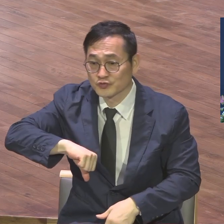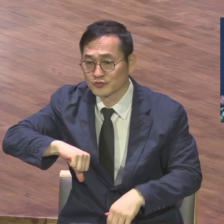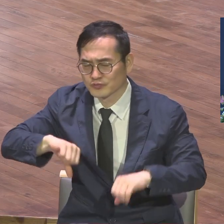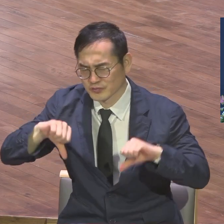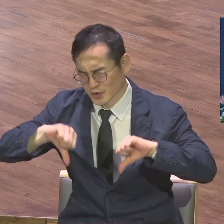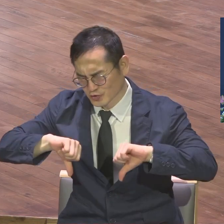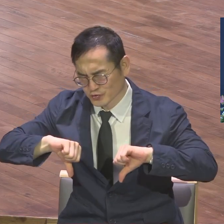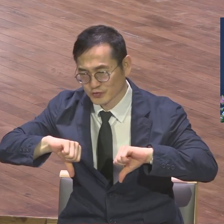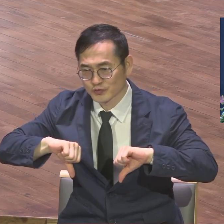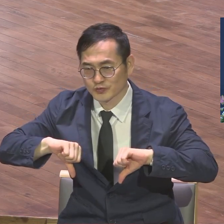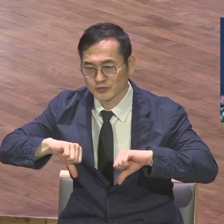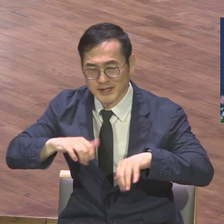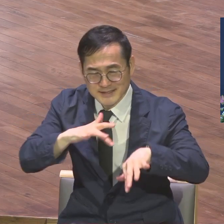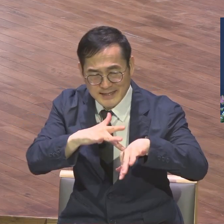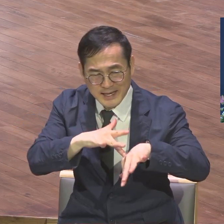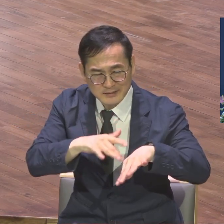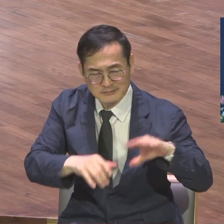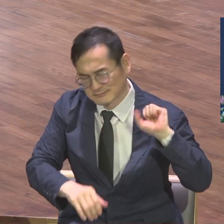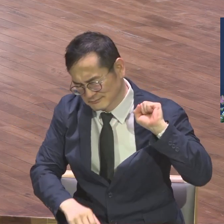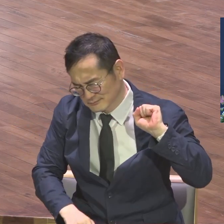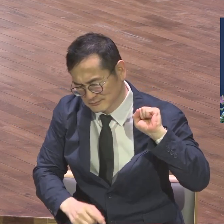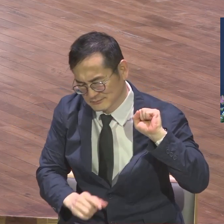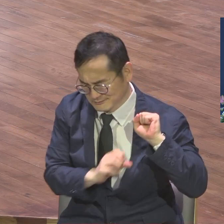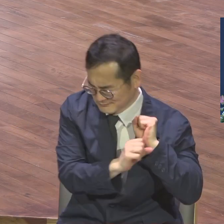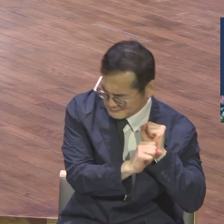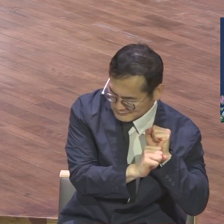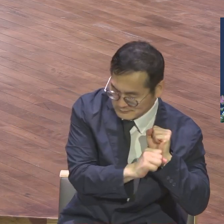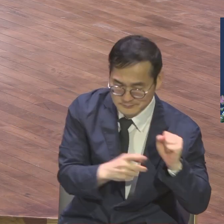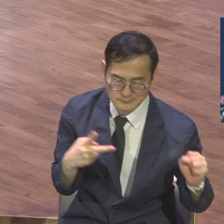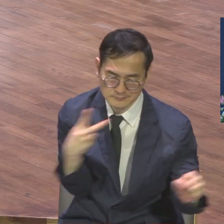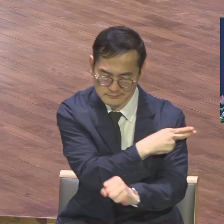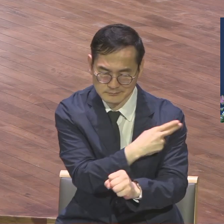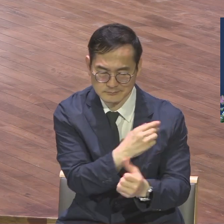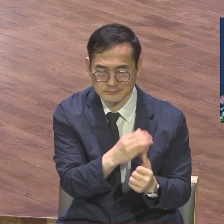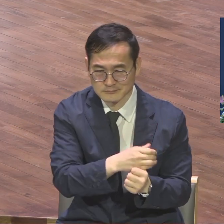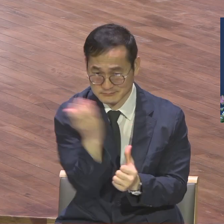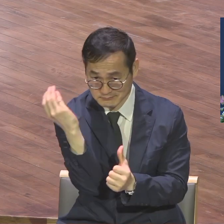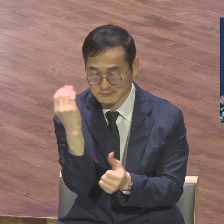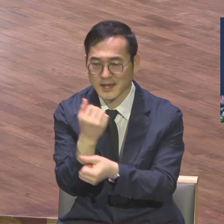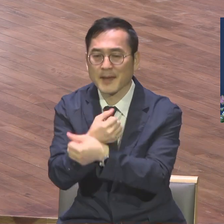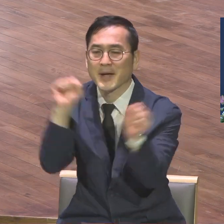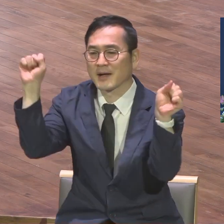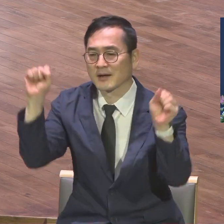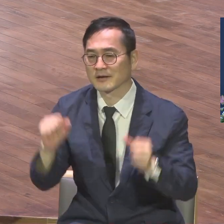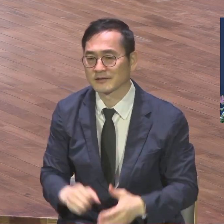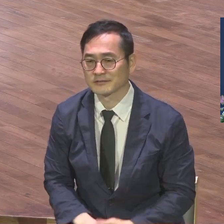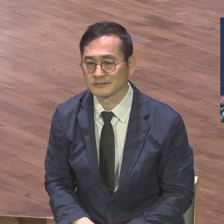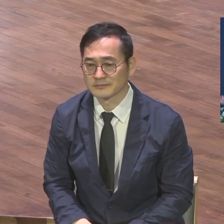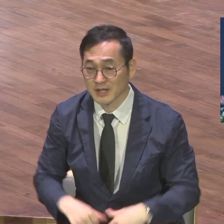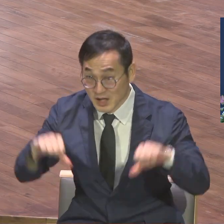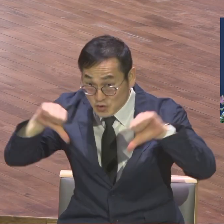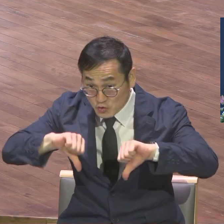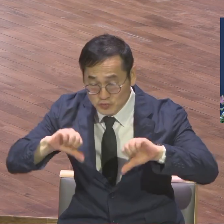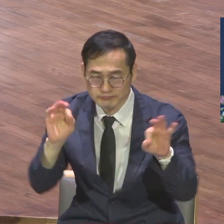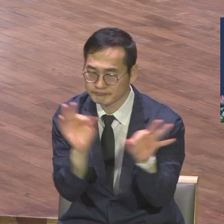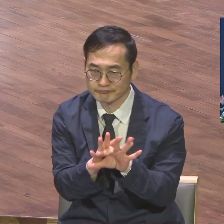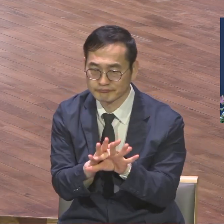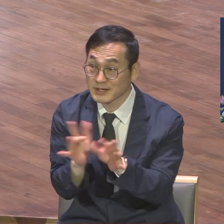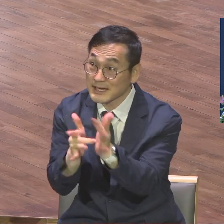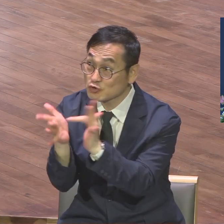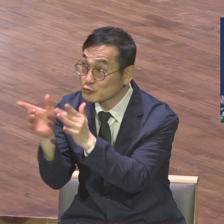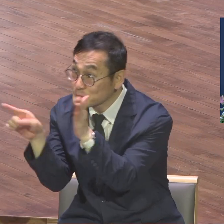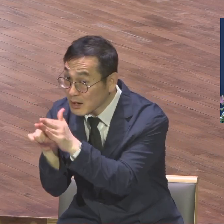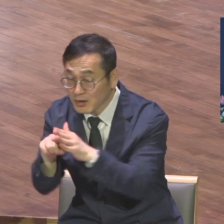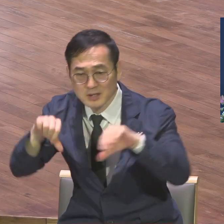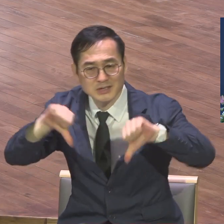죄와 저주 사탄의 굴레에서 완전히 해방시켜 주셨다. 저주 없습니다. 예수 믿는 사람은